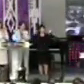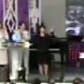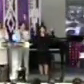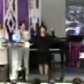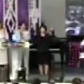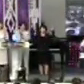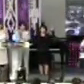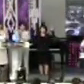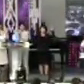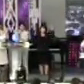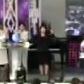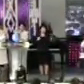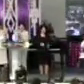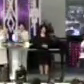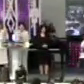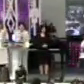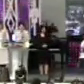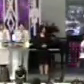같이 나가신 거예요?